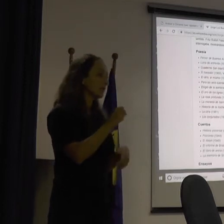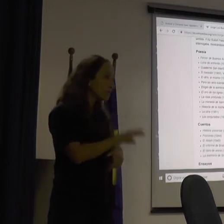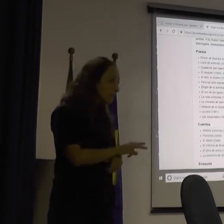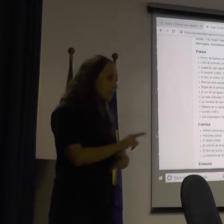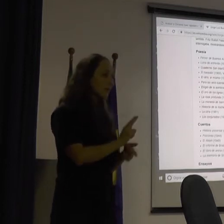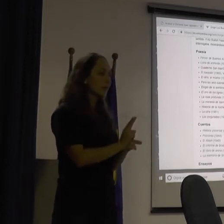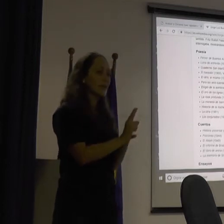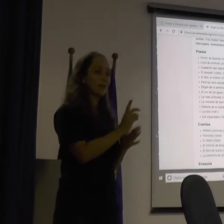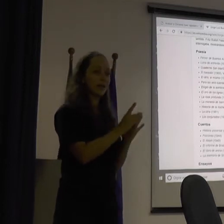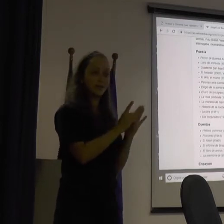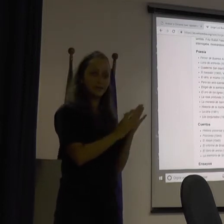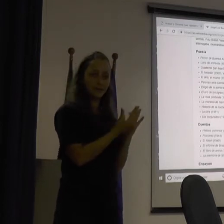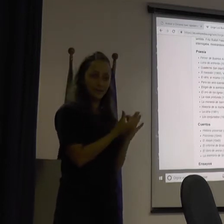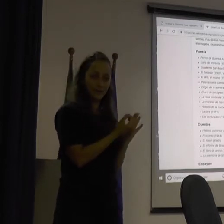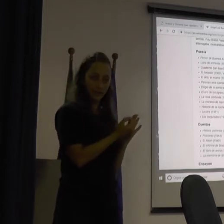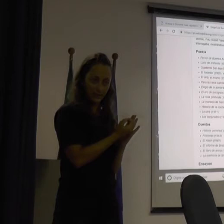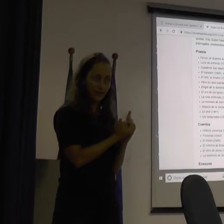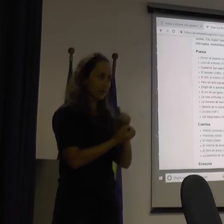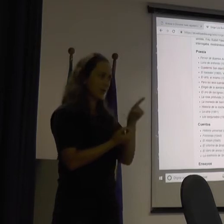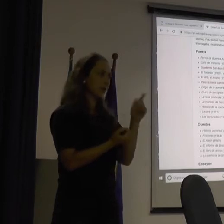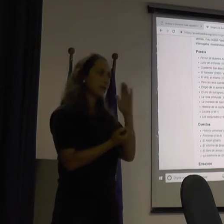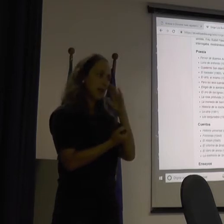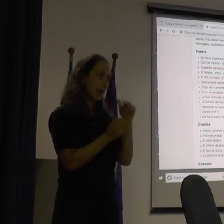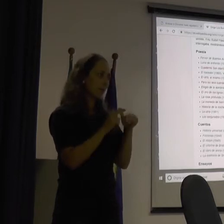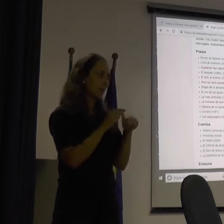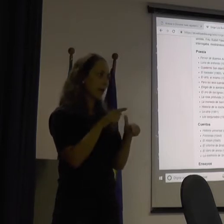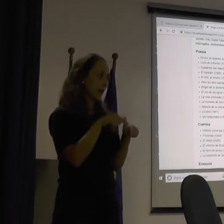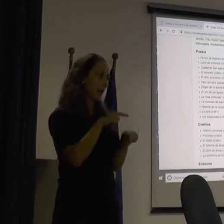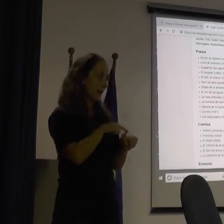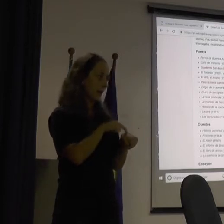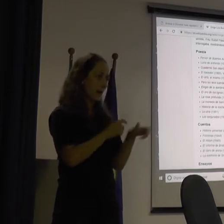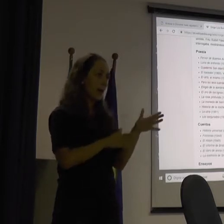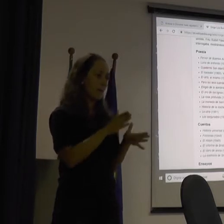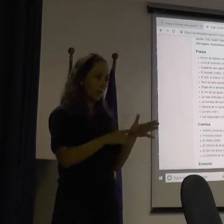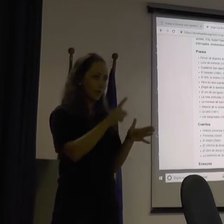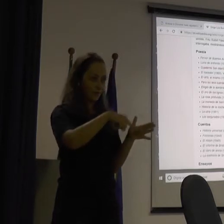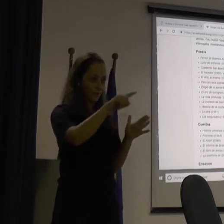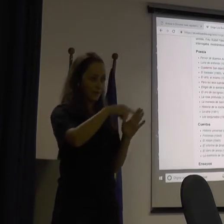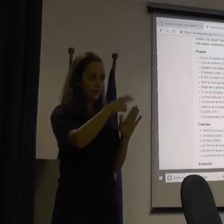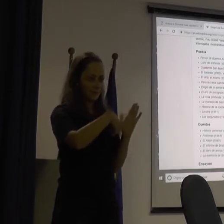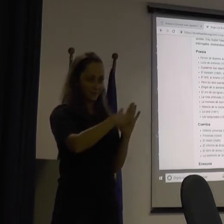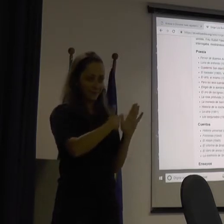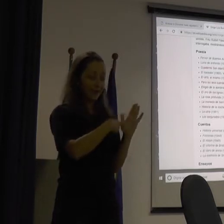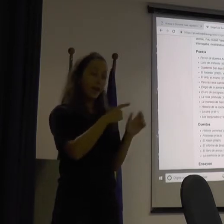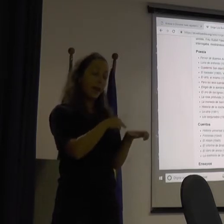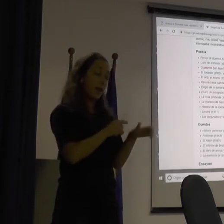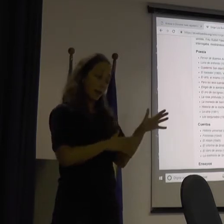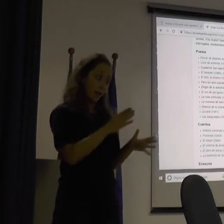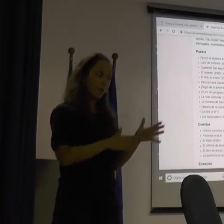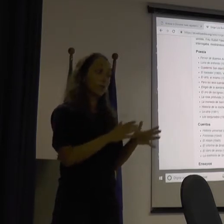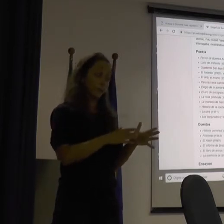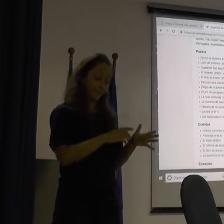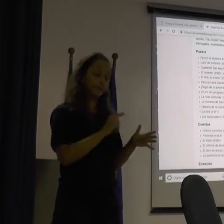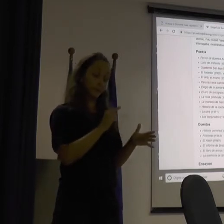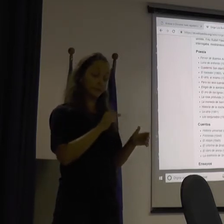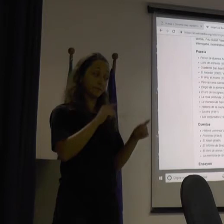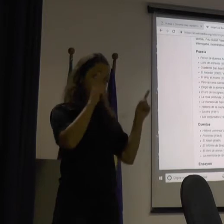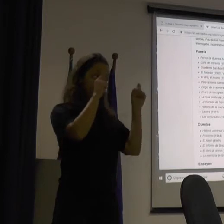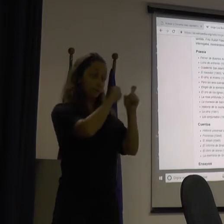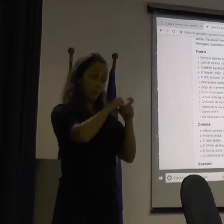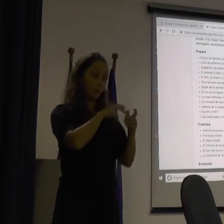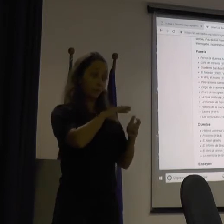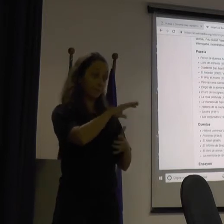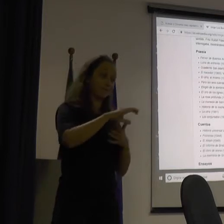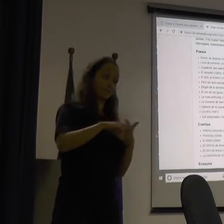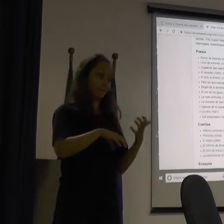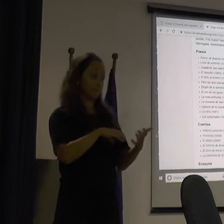era um período, vocês sabem, né? Pelas séries e pelos livros, é um período bastante conturbado. E as primeiras